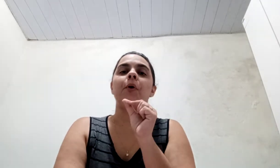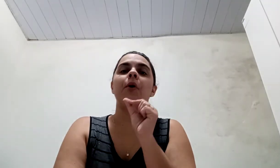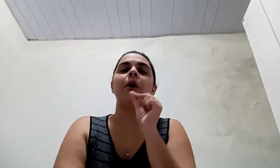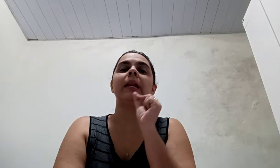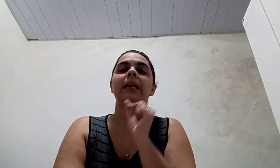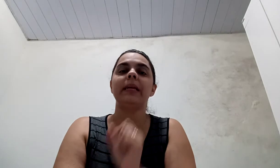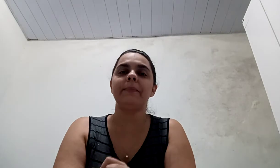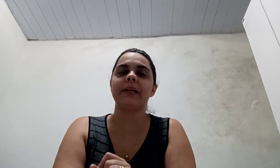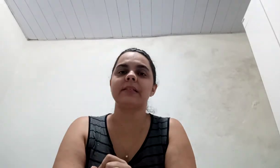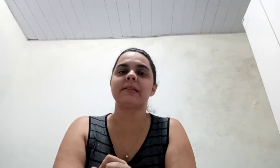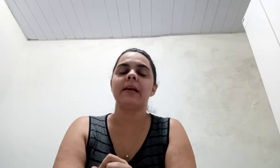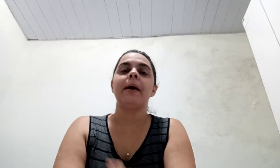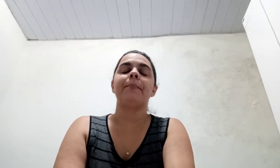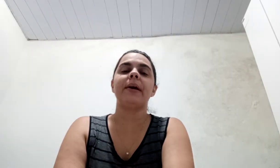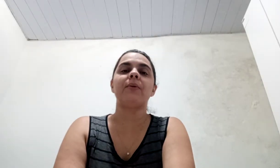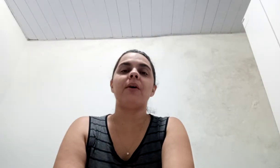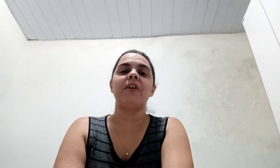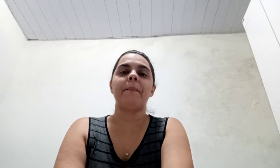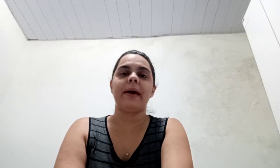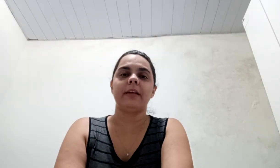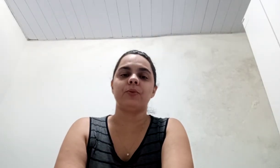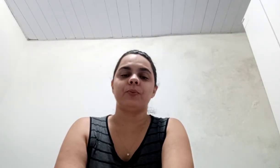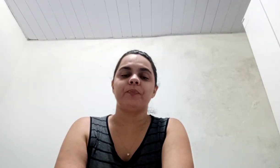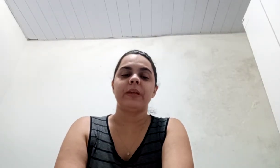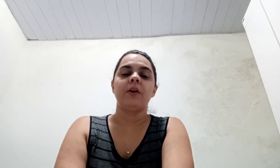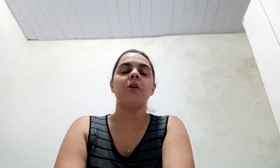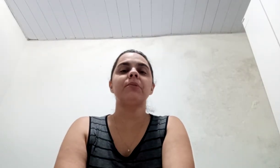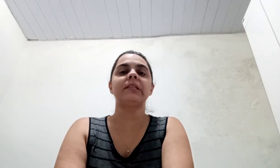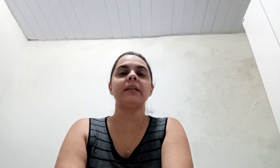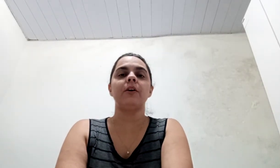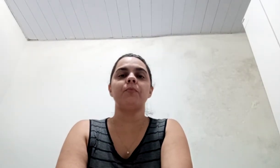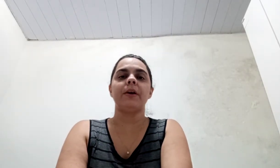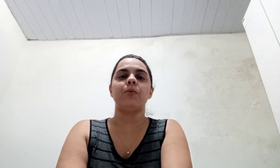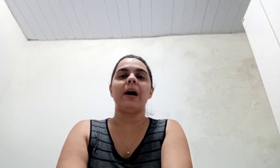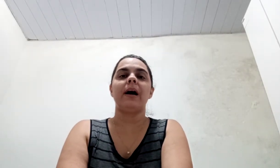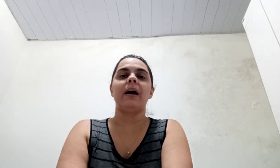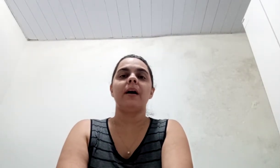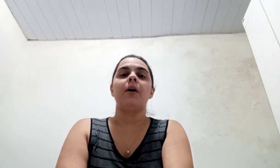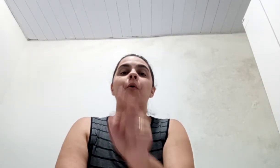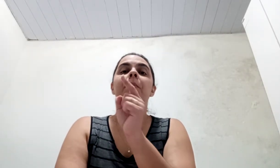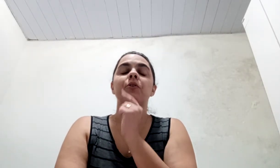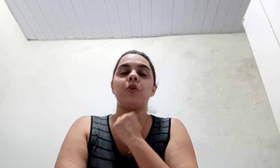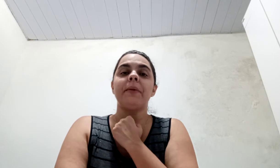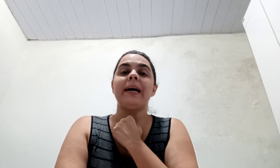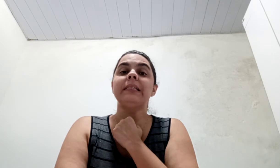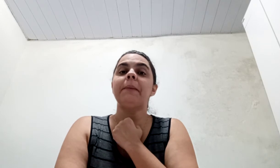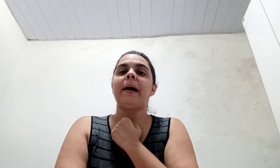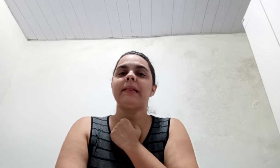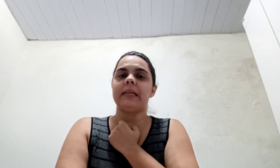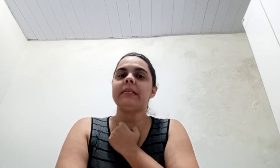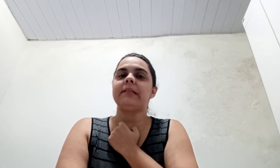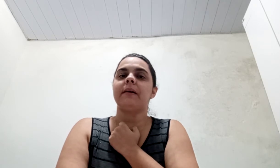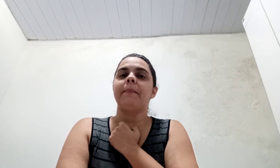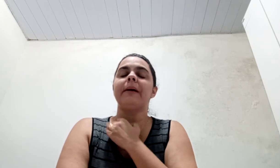por Libras, pelo alfabeto. Como seria o meu? O meu nome é Ana Patrícia, mas